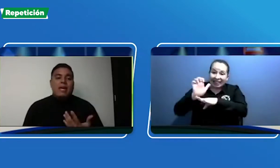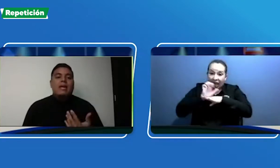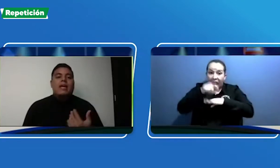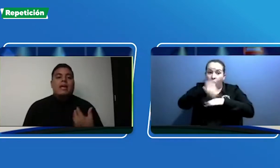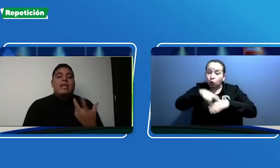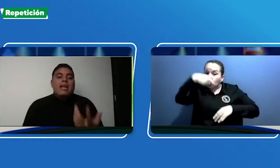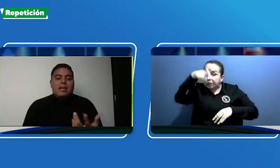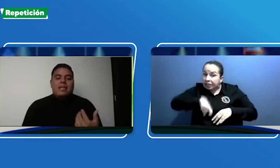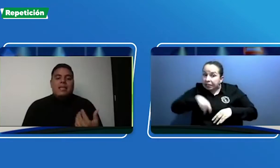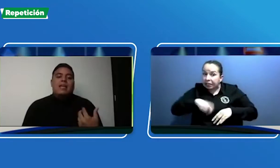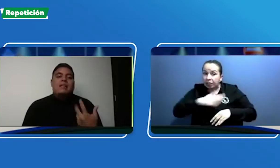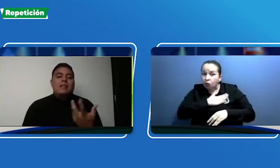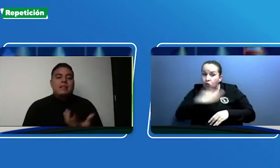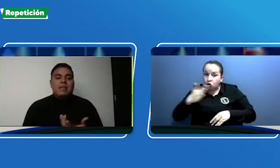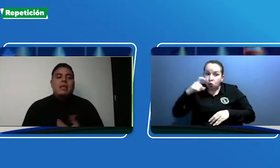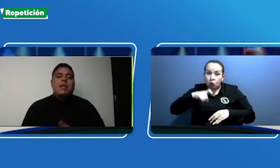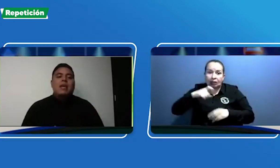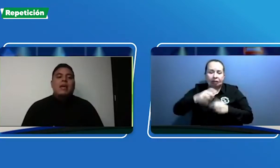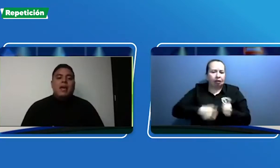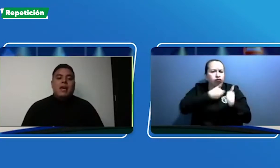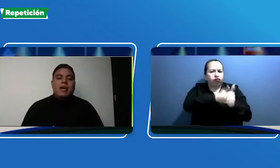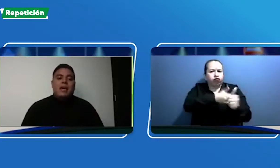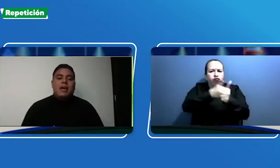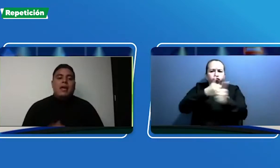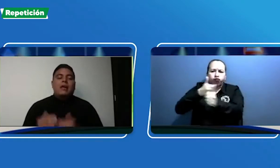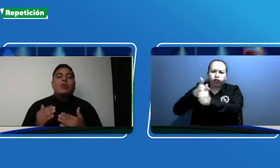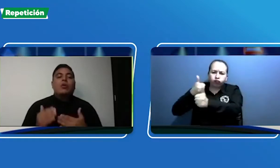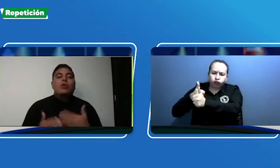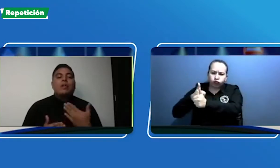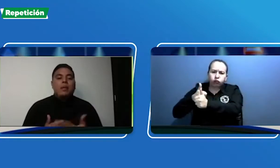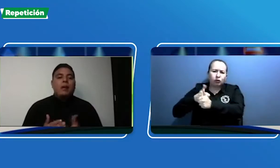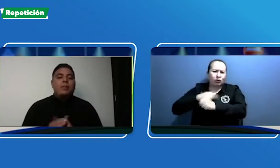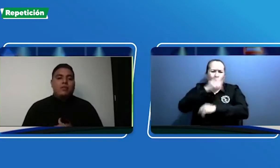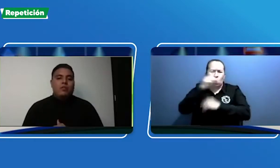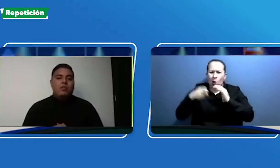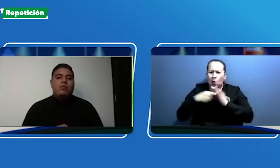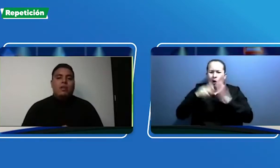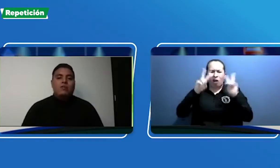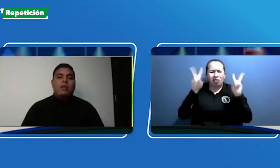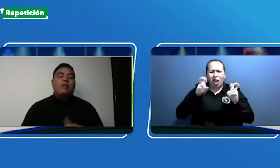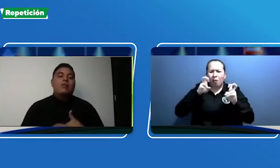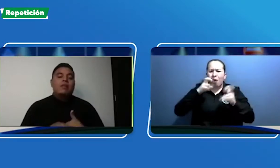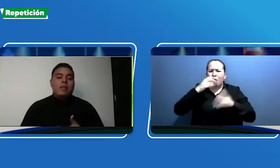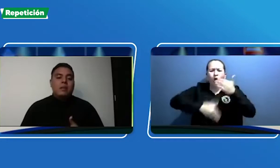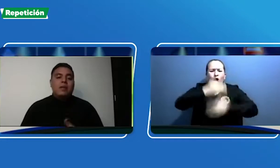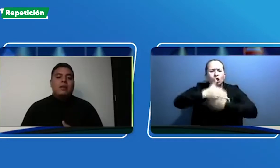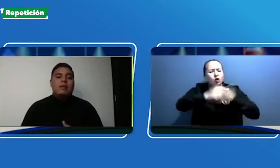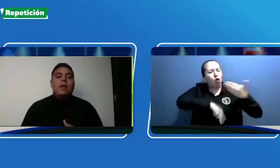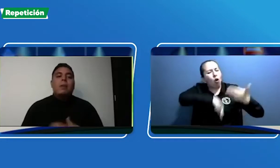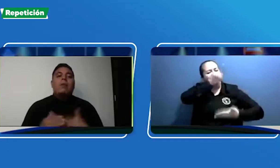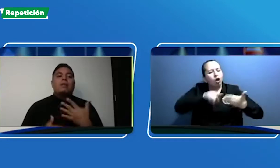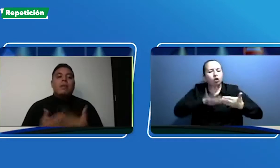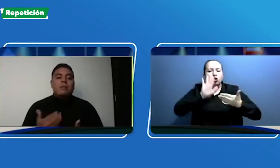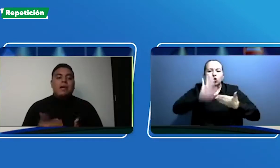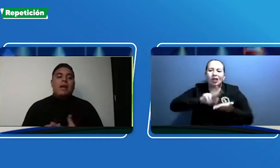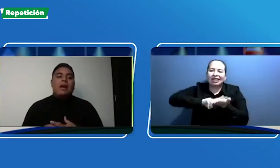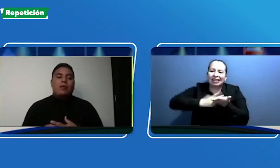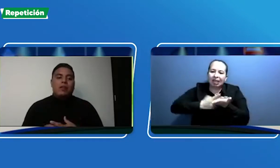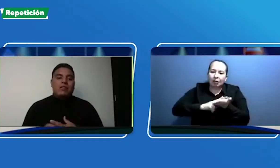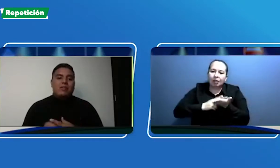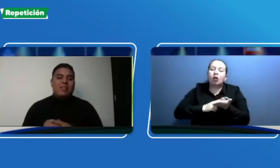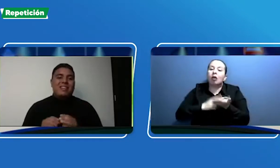requieran, que quieran y que necesiten todo el tema del proceso contractual de los intérpretes pero también